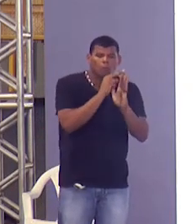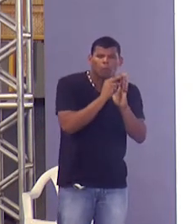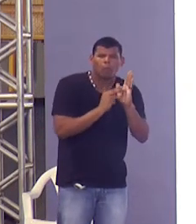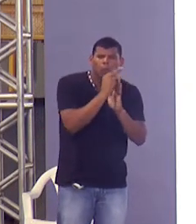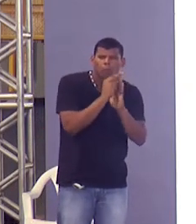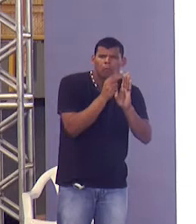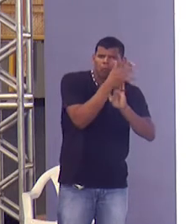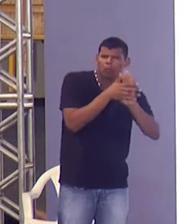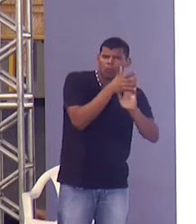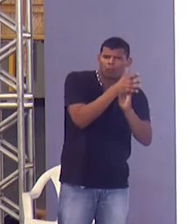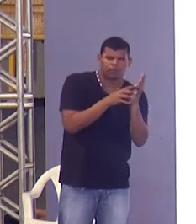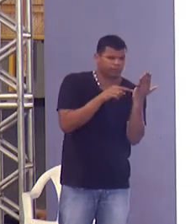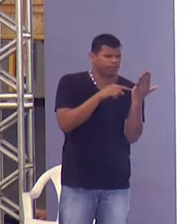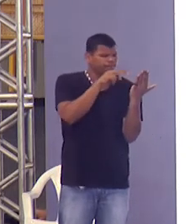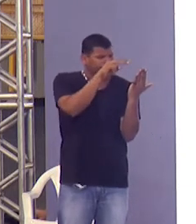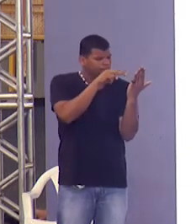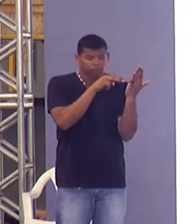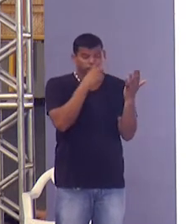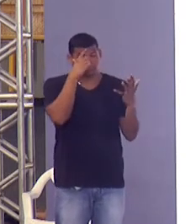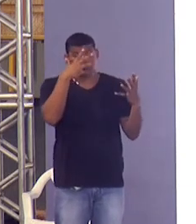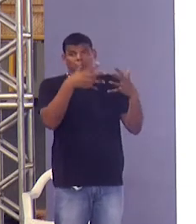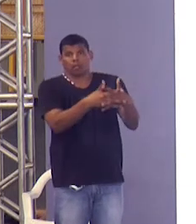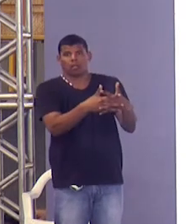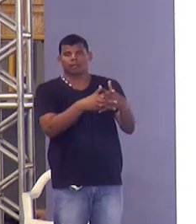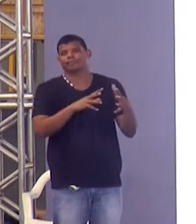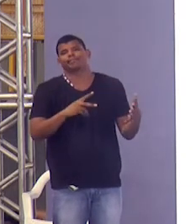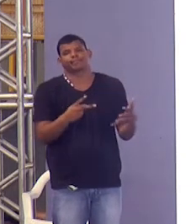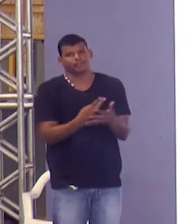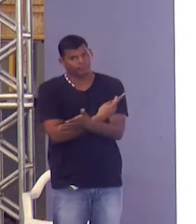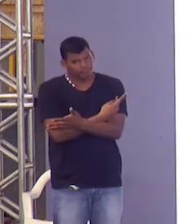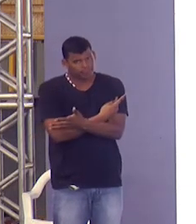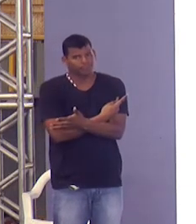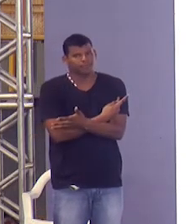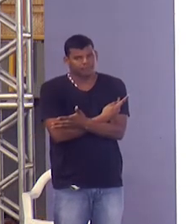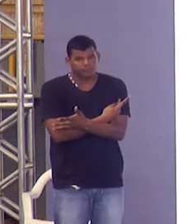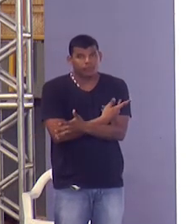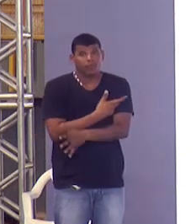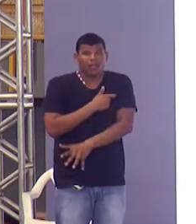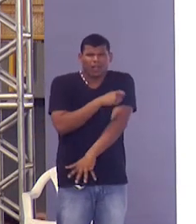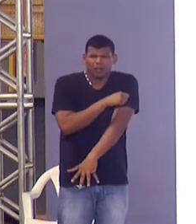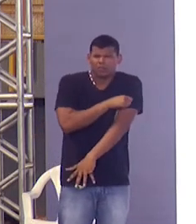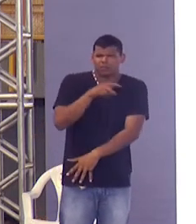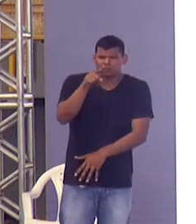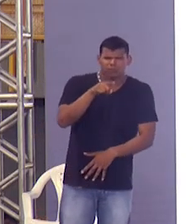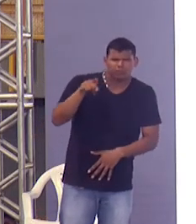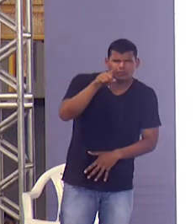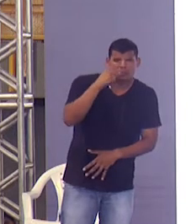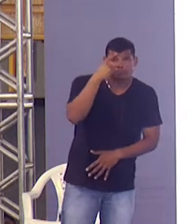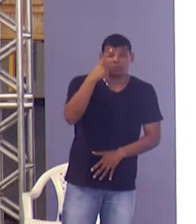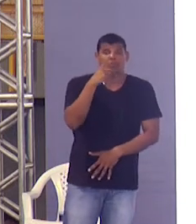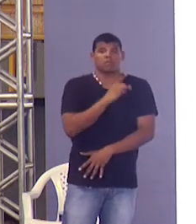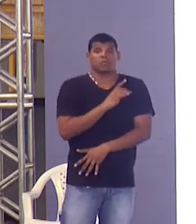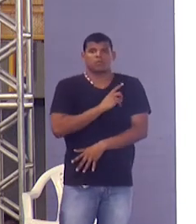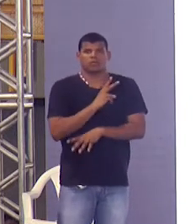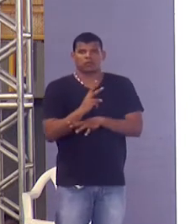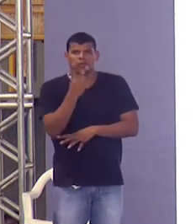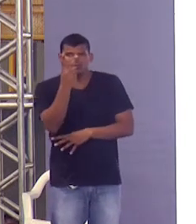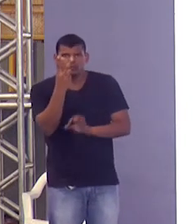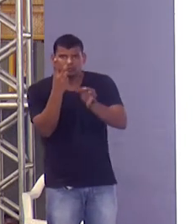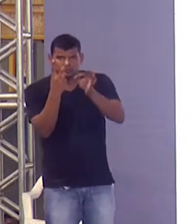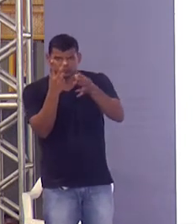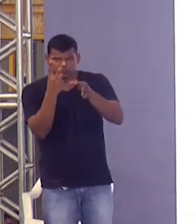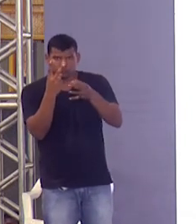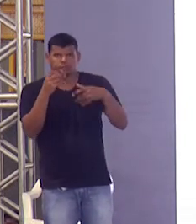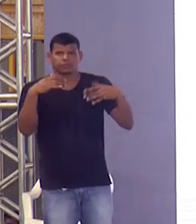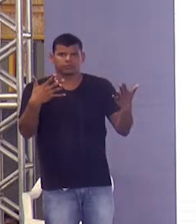gente. A gente tem medo de 2 tipos de problema. O aluno tem medo de 2 tipos de problema. Primeiro, problema